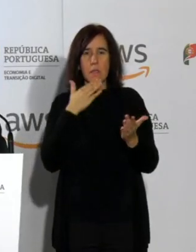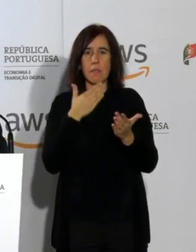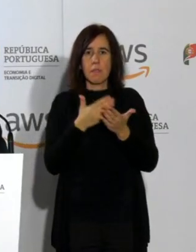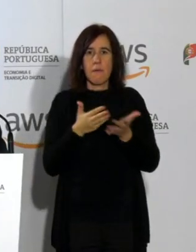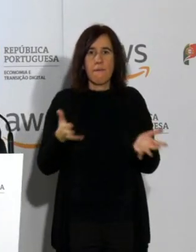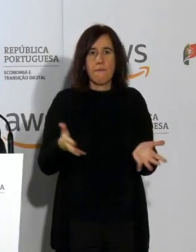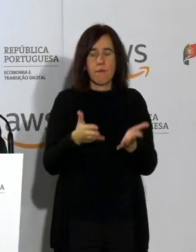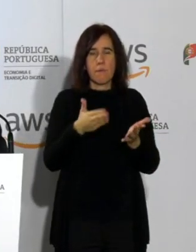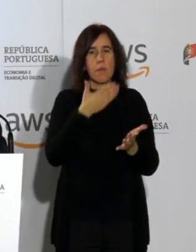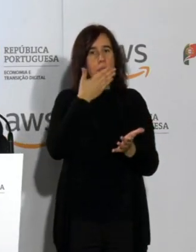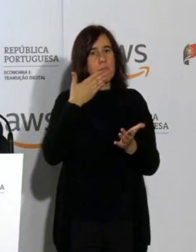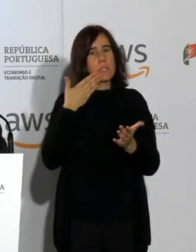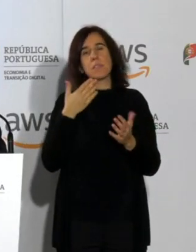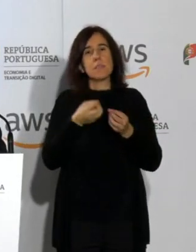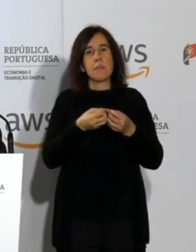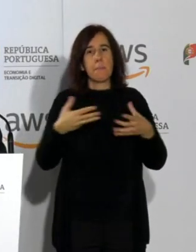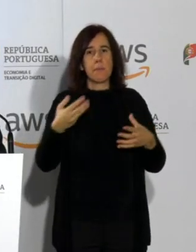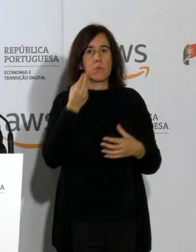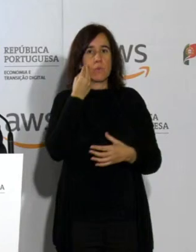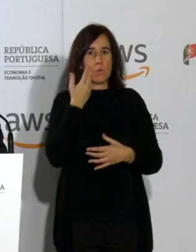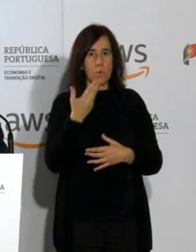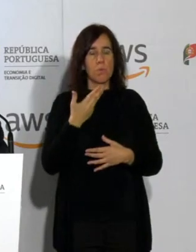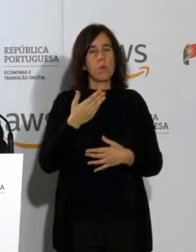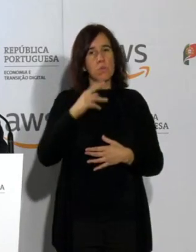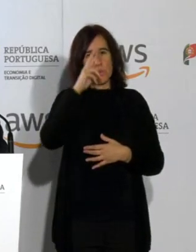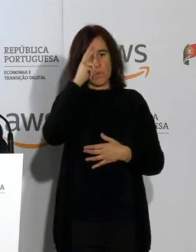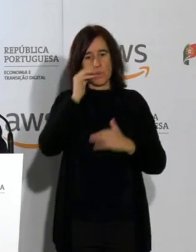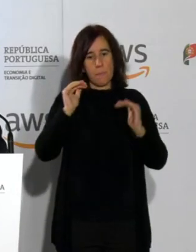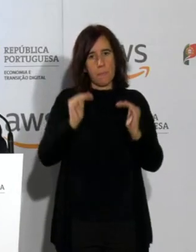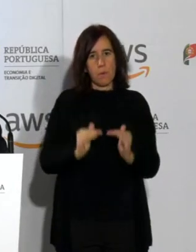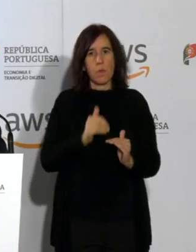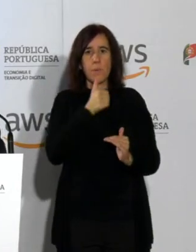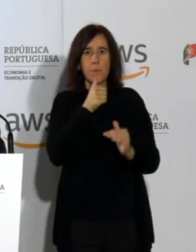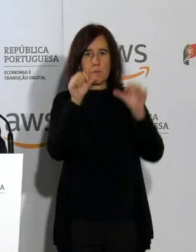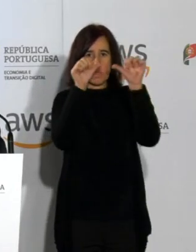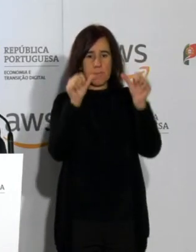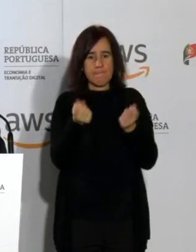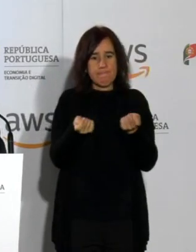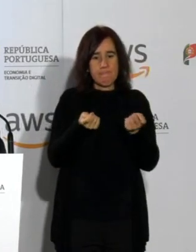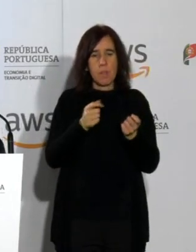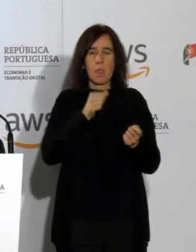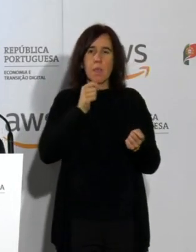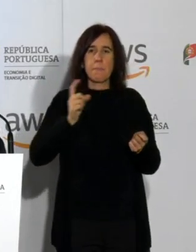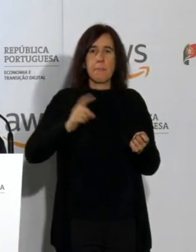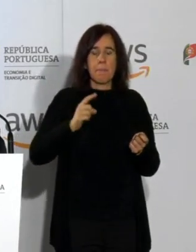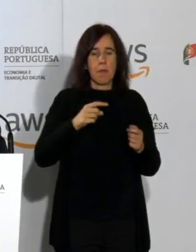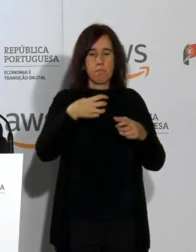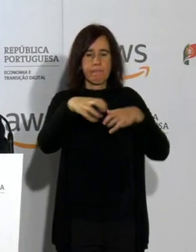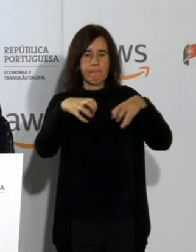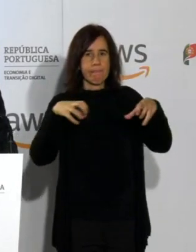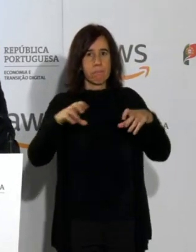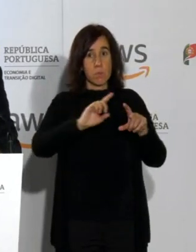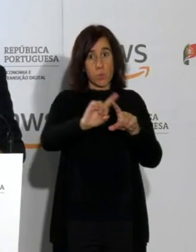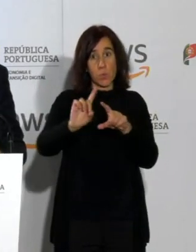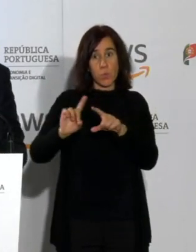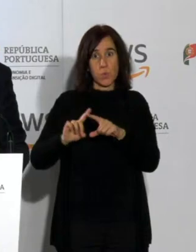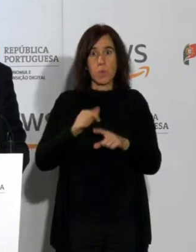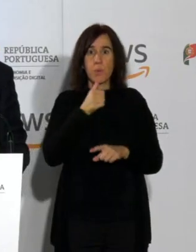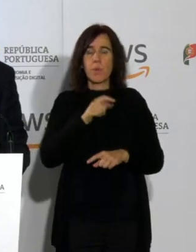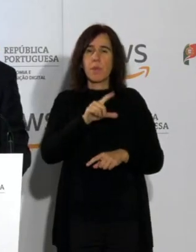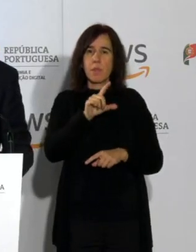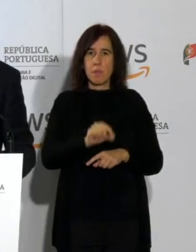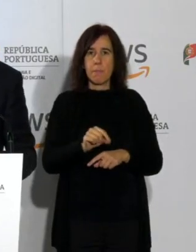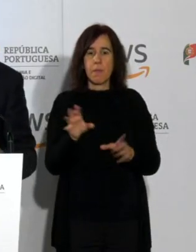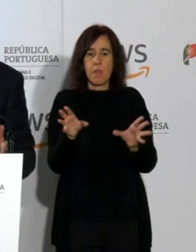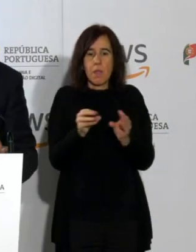para um aumento da eficiência, através de um menor esforço na gestão de sistemas, muitas vezes demasiado dispersos e variados, e através também da